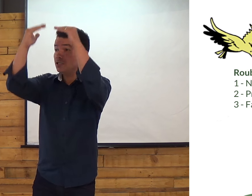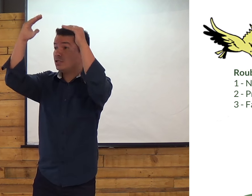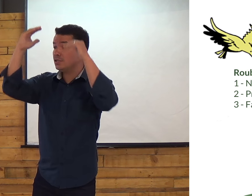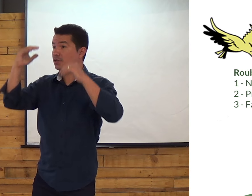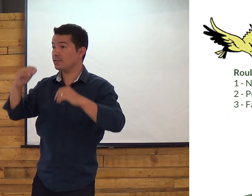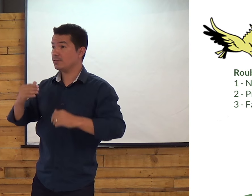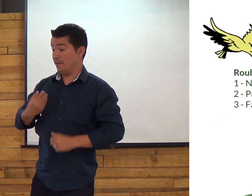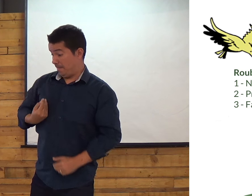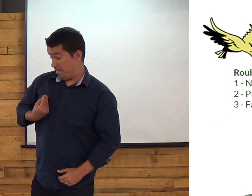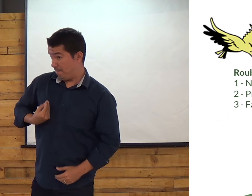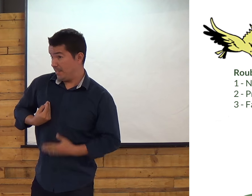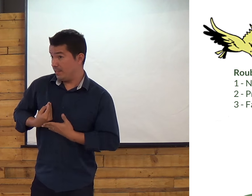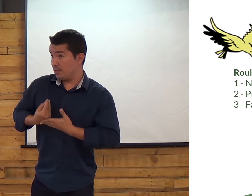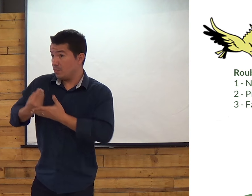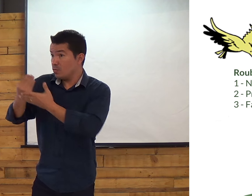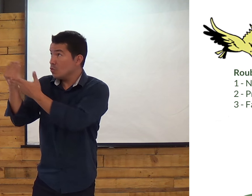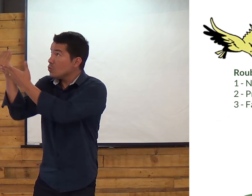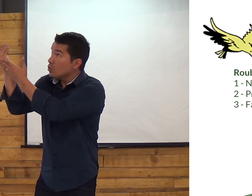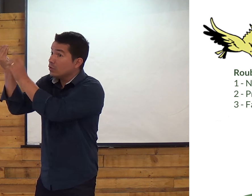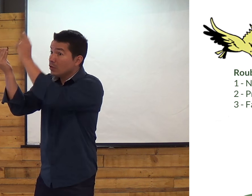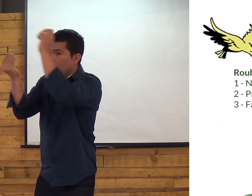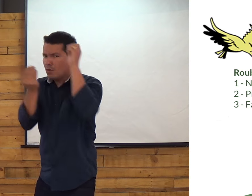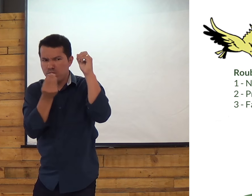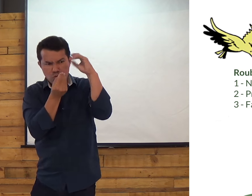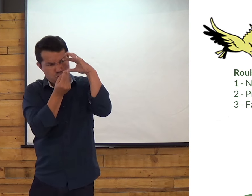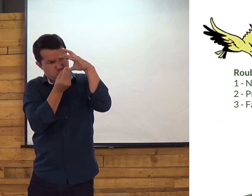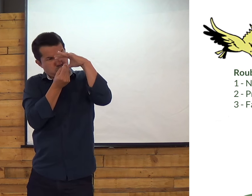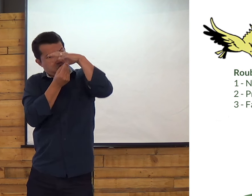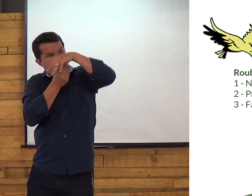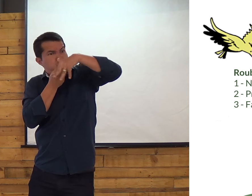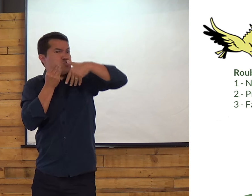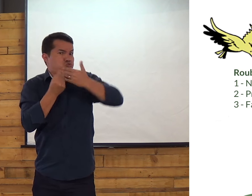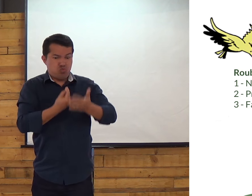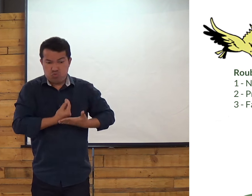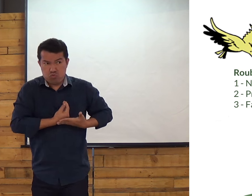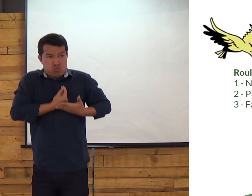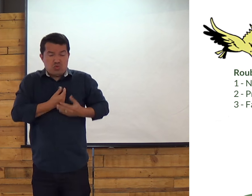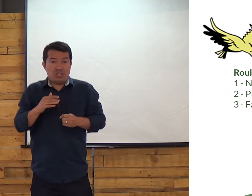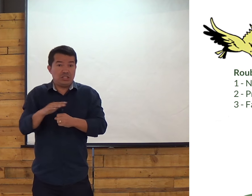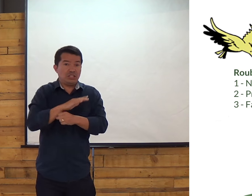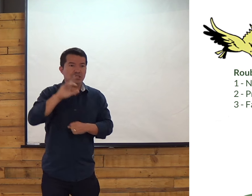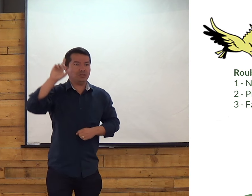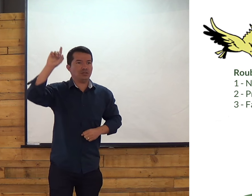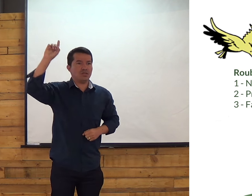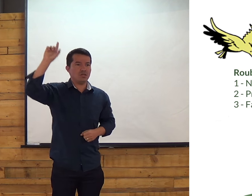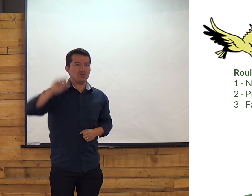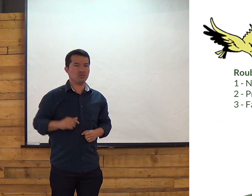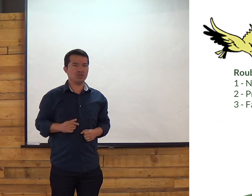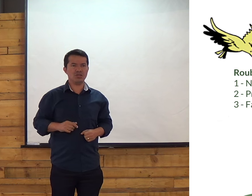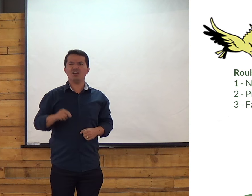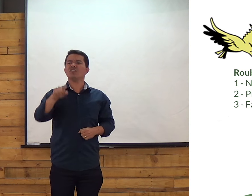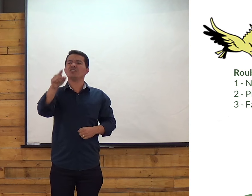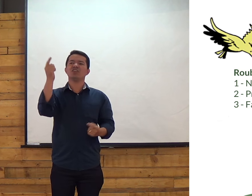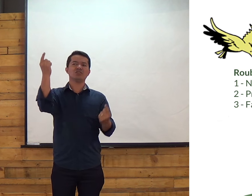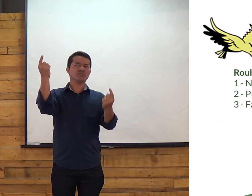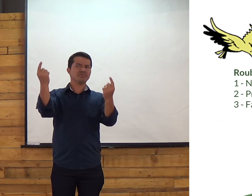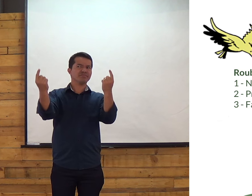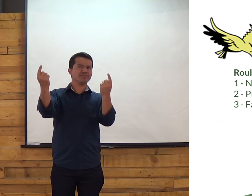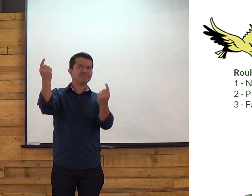guarde, desenvolva, que sua vida esteja cheia da glória dele, em volta